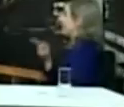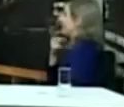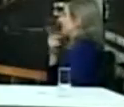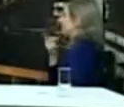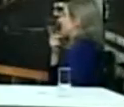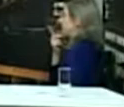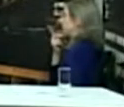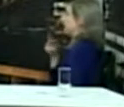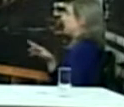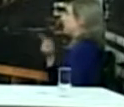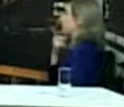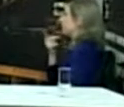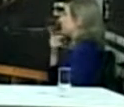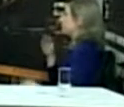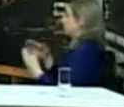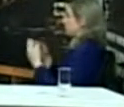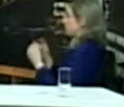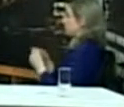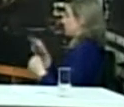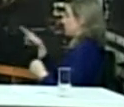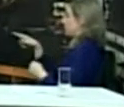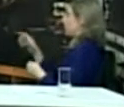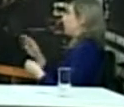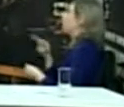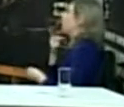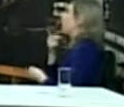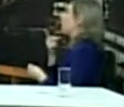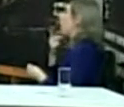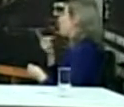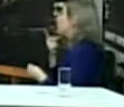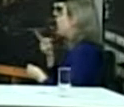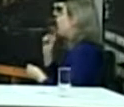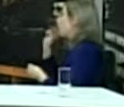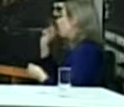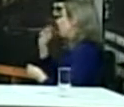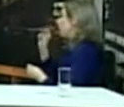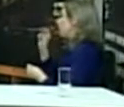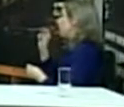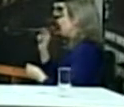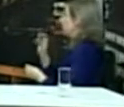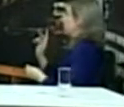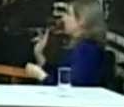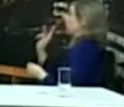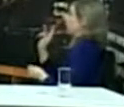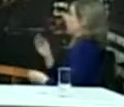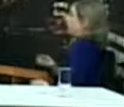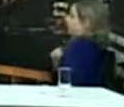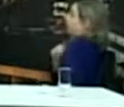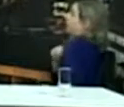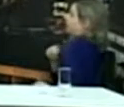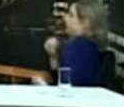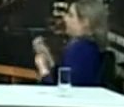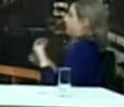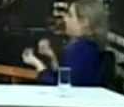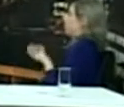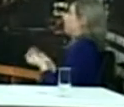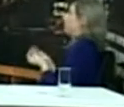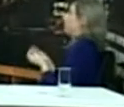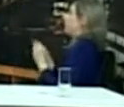Tá, ele está falando e pedindo para tu contar um pouquinho da tua vida, como foi a